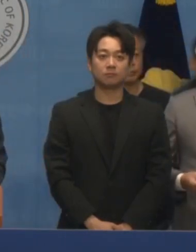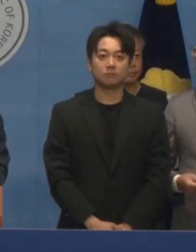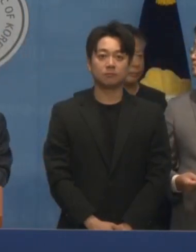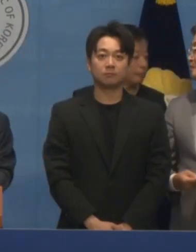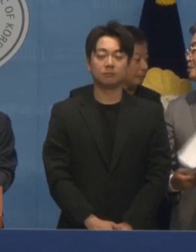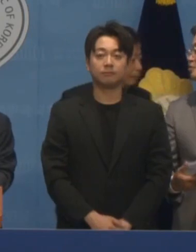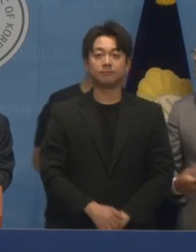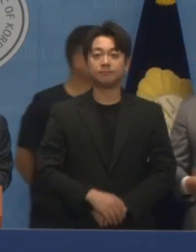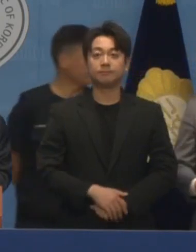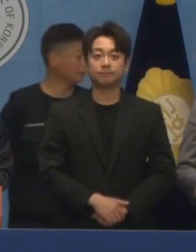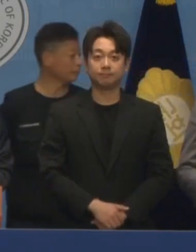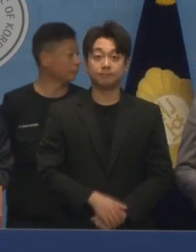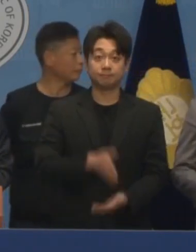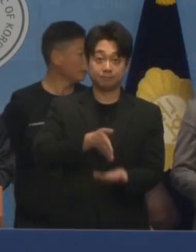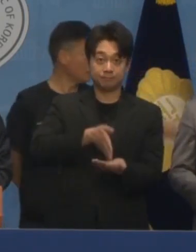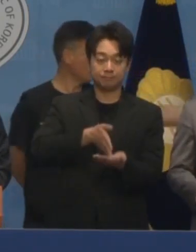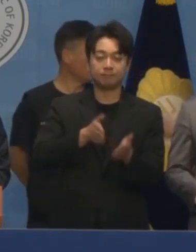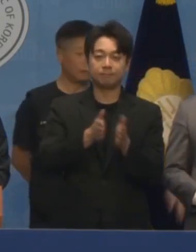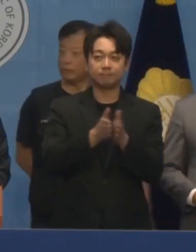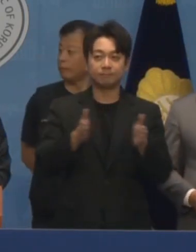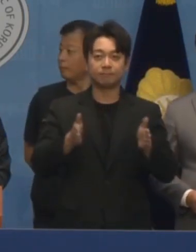네, 시작하겠습니다.